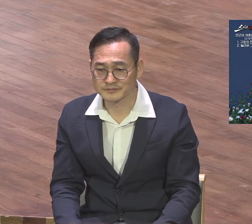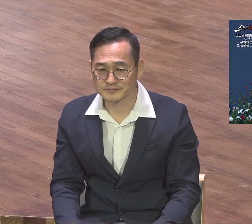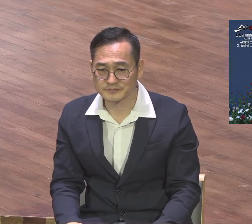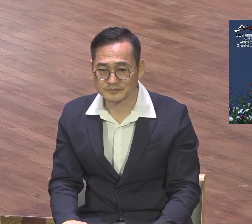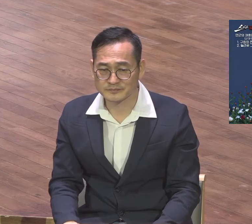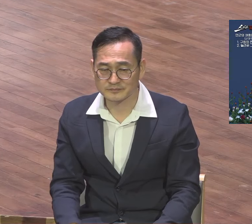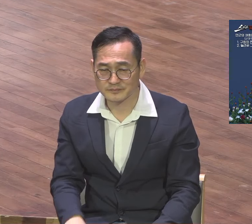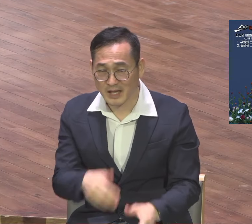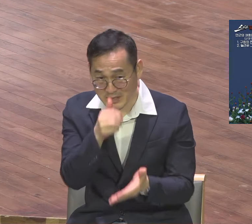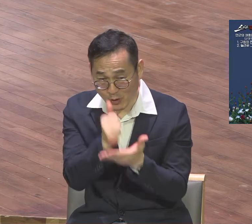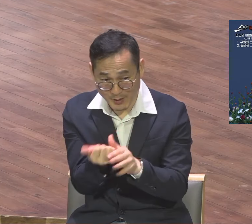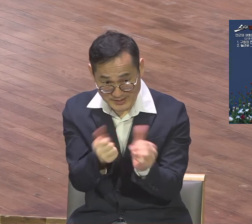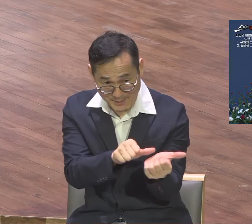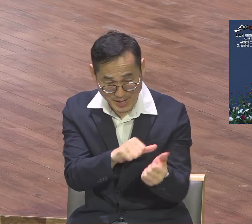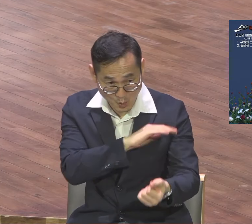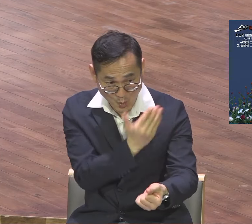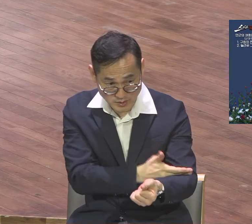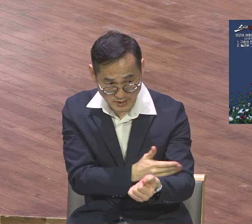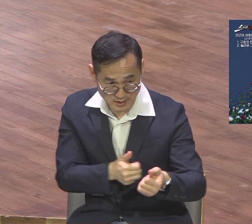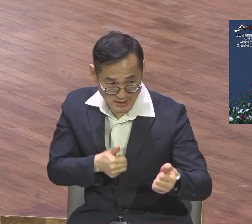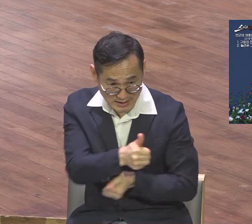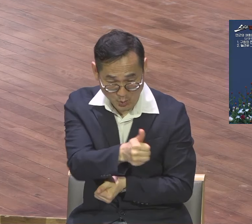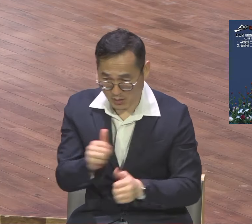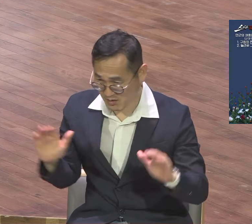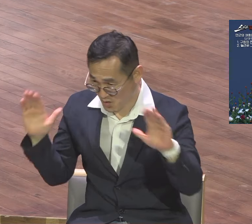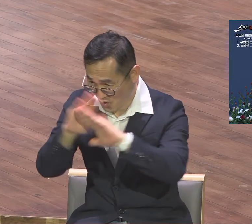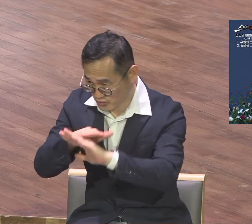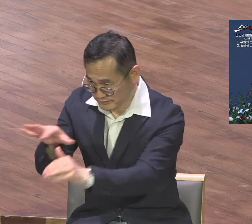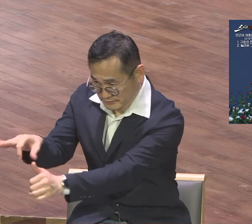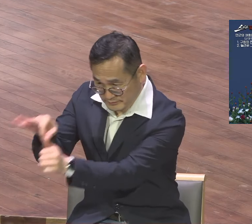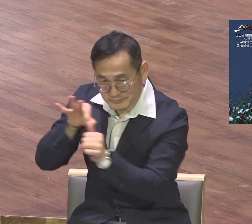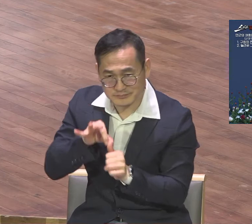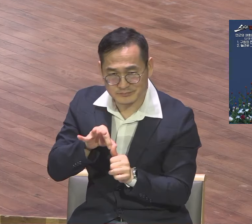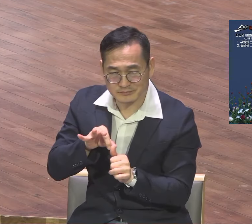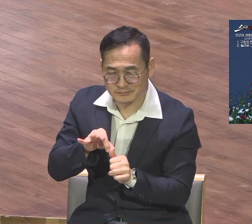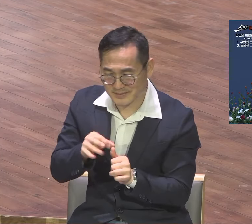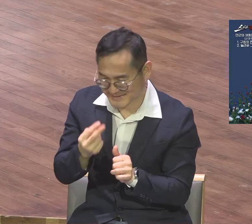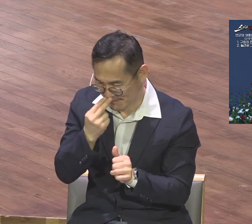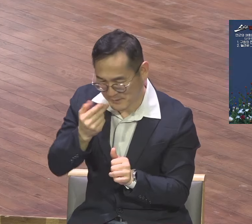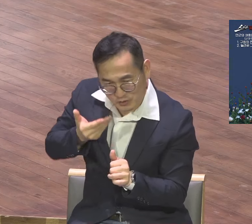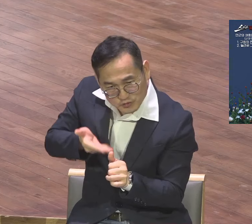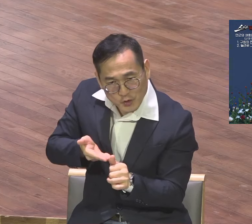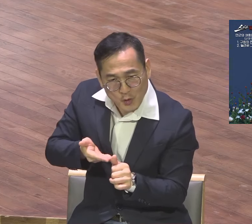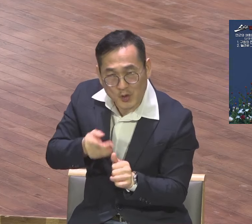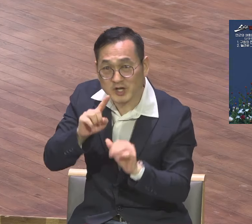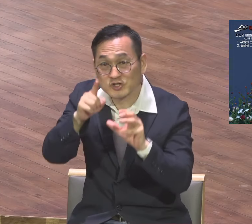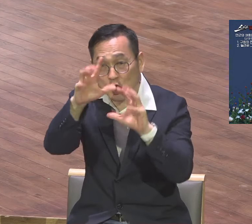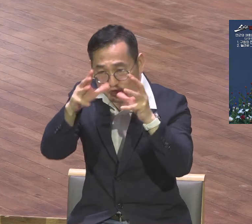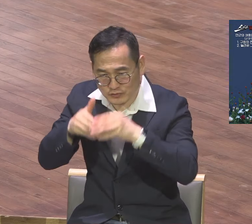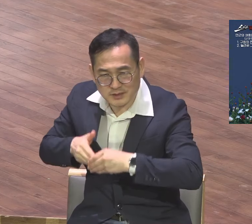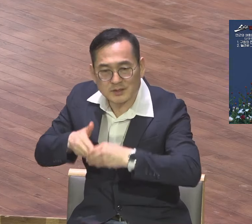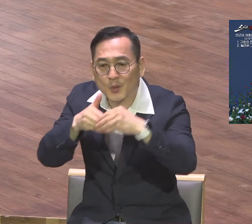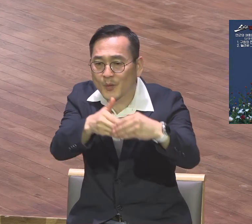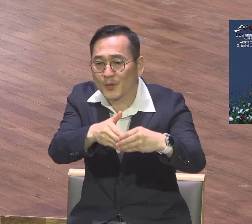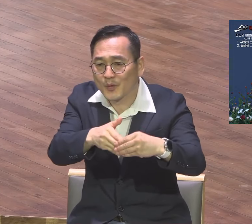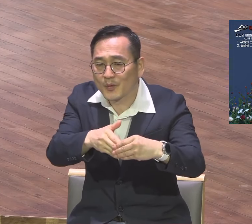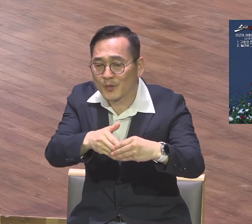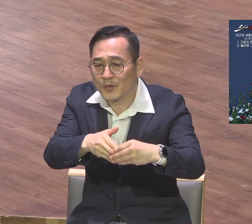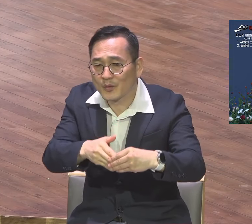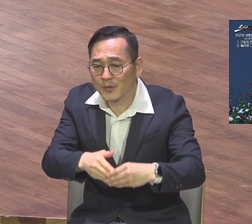죄와 사망의 권세를 이기고 우리를 흑암에서 광명으로, 사망에서 생명으로, 지옥에서 천국으로 옮겨시는 능력의